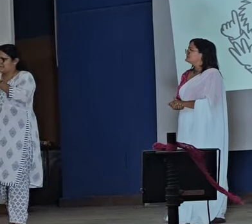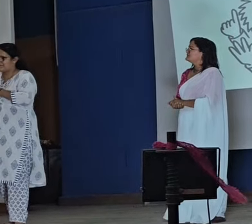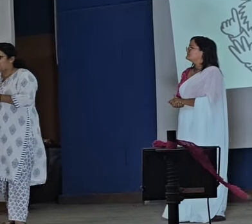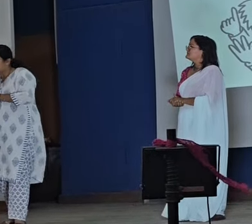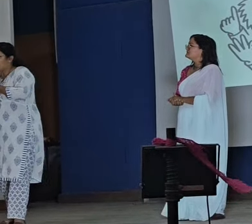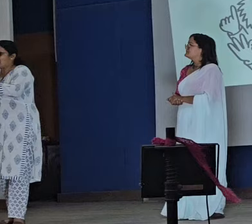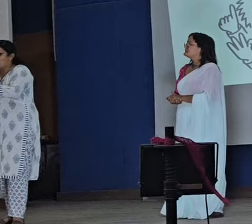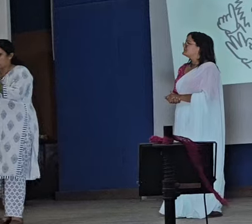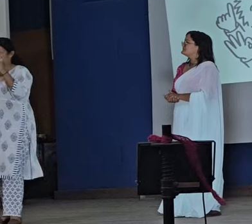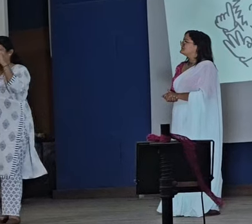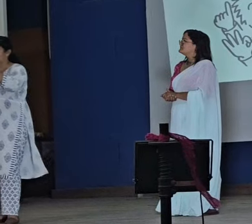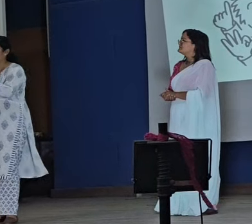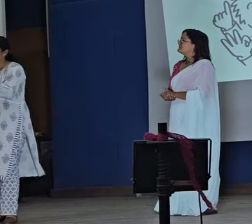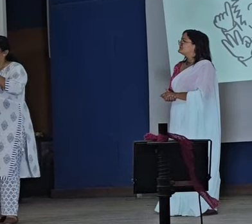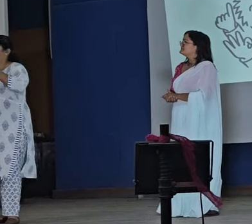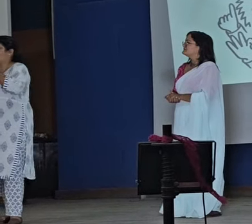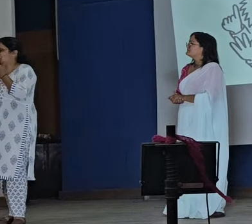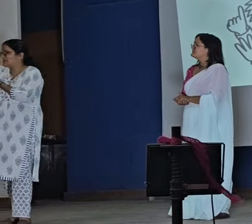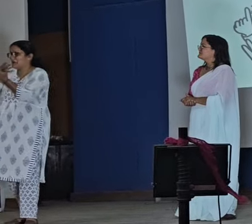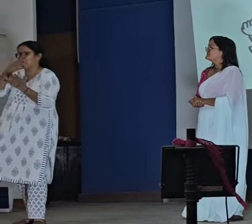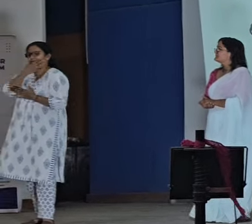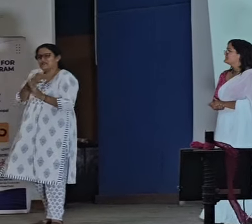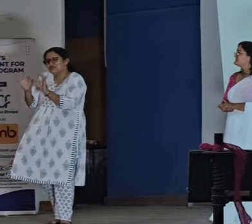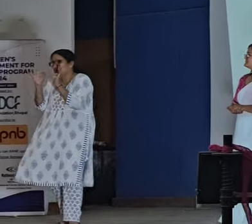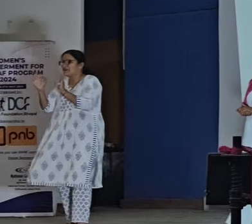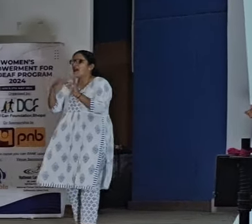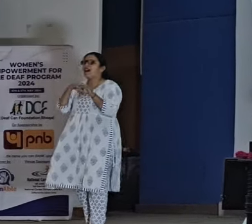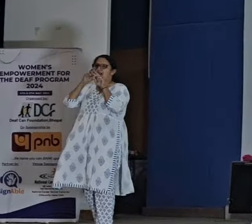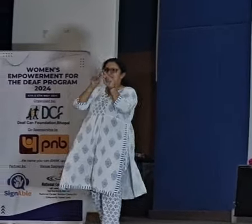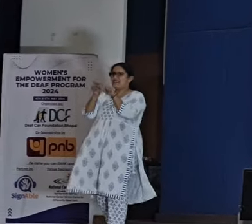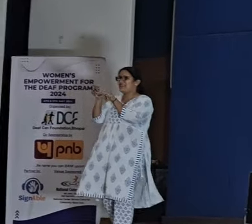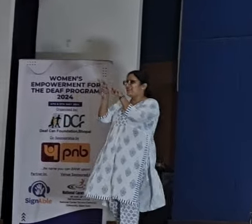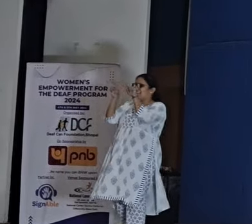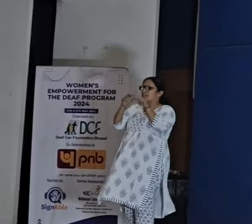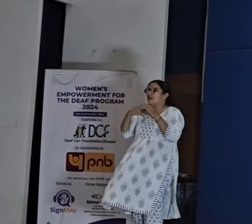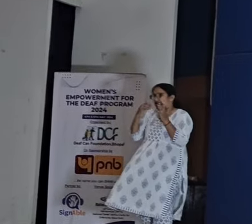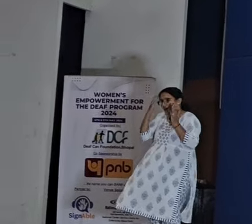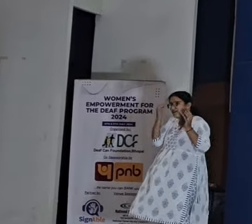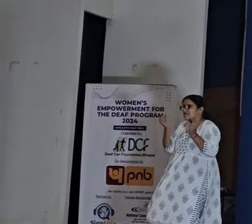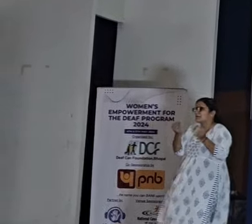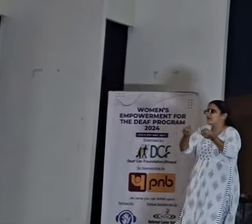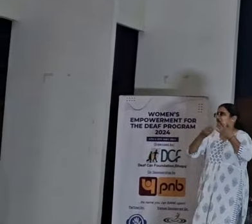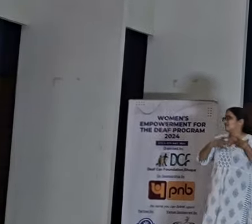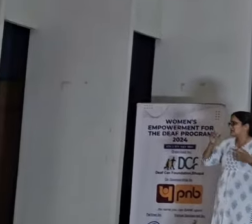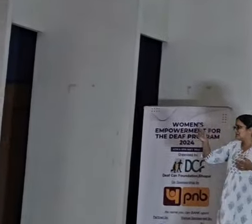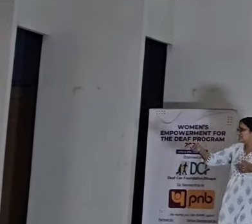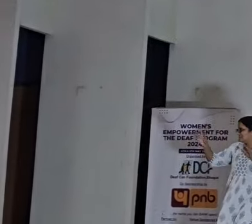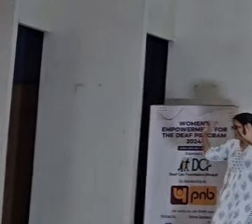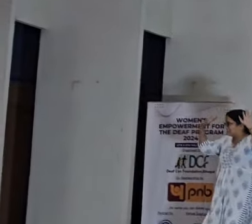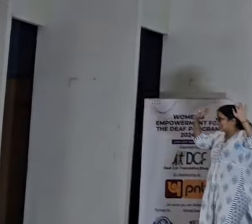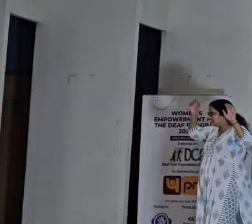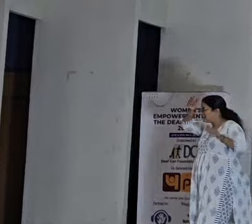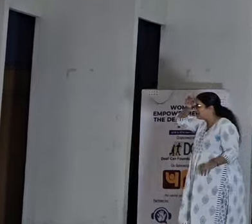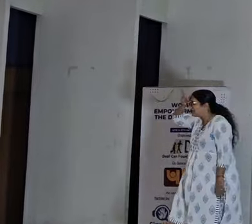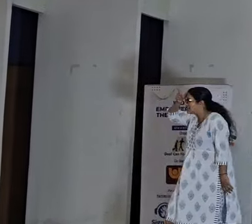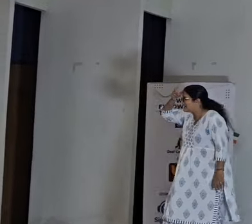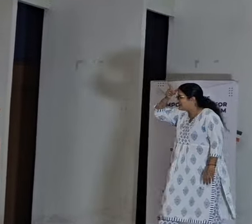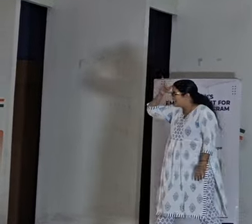है, तो मेरा जितना डायरा है अगर चीज साइन कम्फर्टेबली जो उसको आता है उनको एकदम कैच कर पा रही है तो उसका साइन दिख रहा है। आई होप